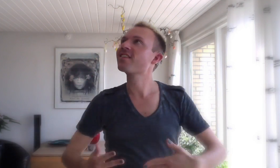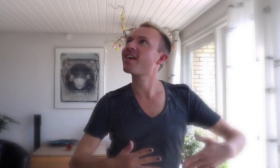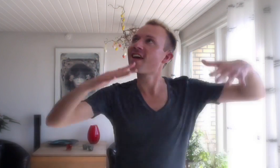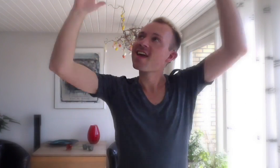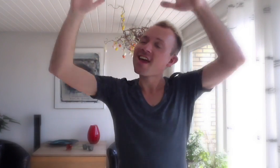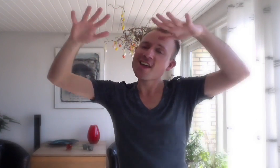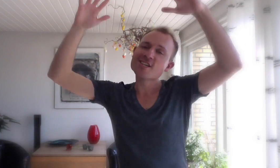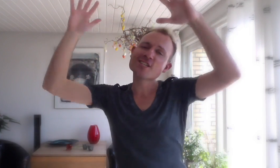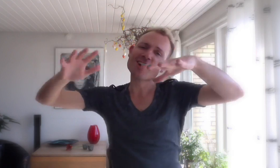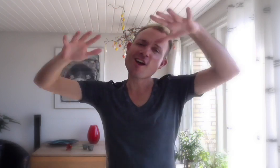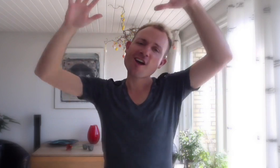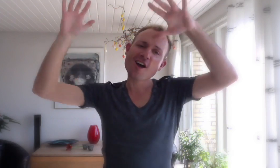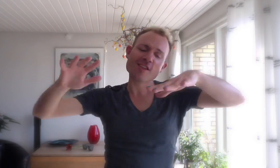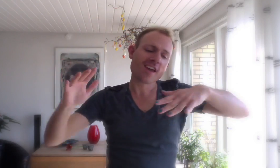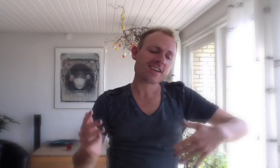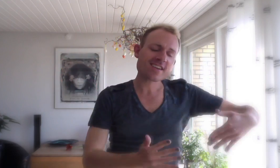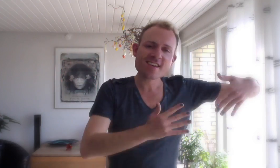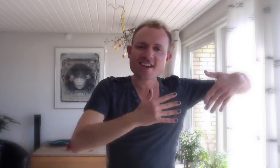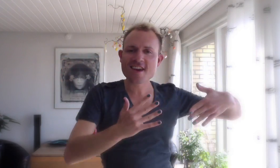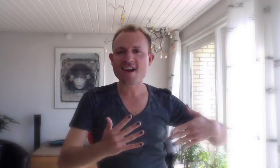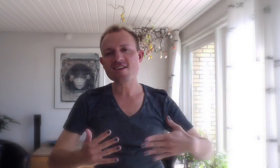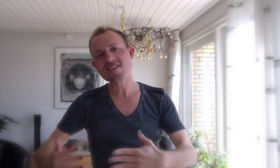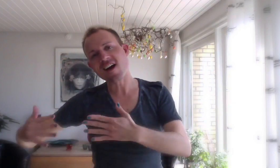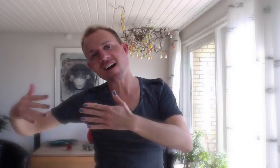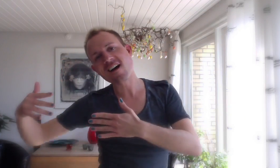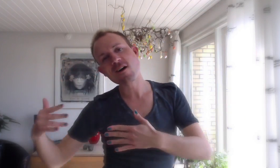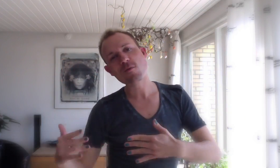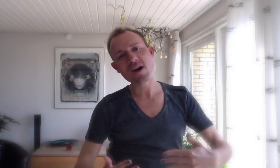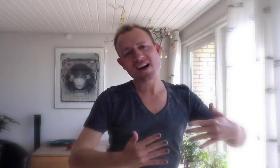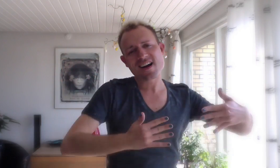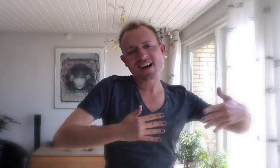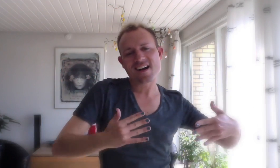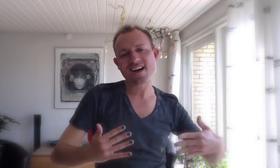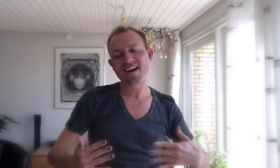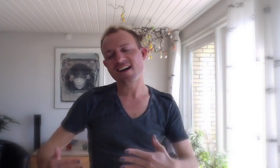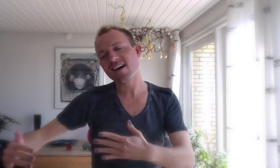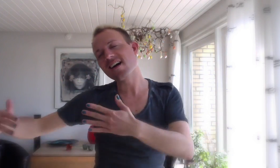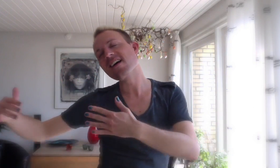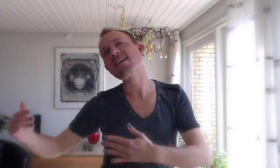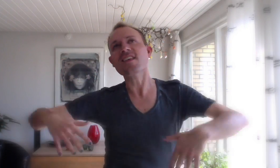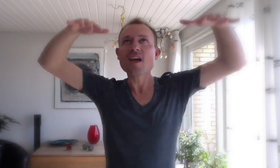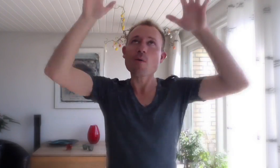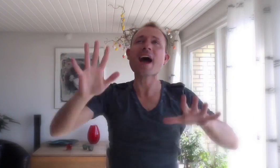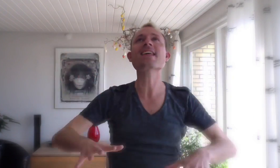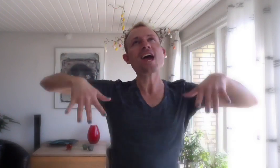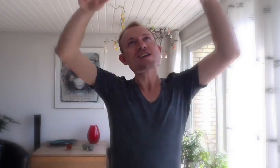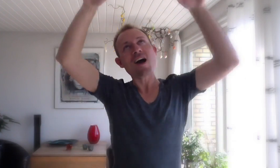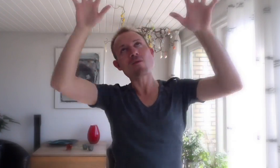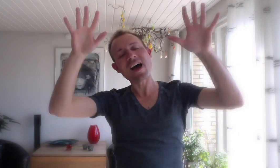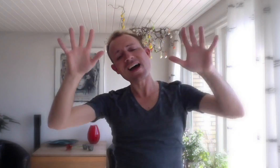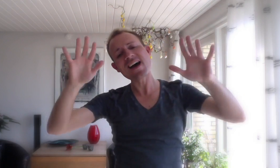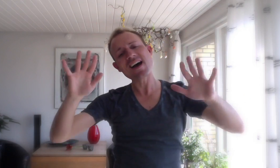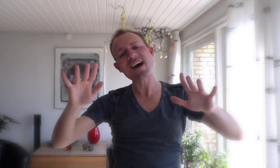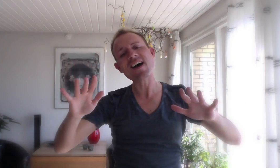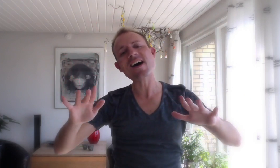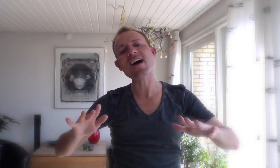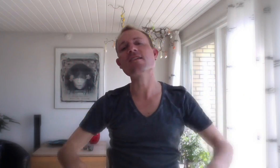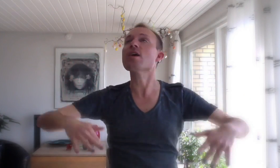dancing in the rain Hooray, hooray Te